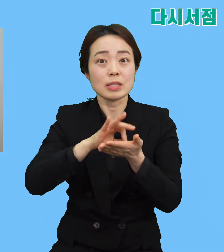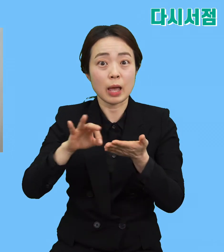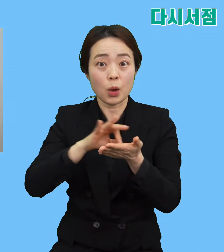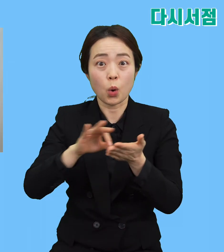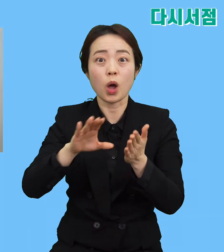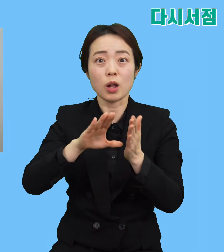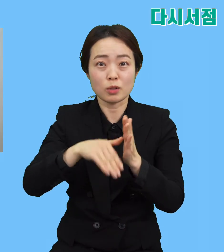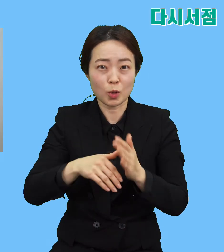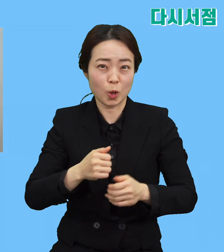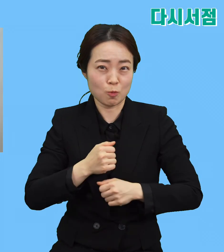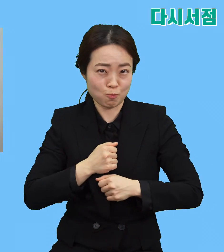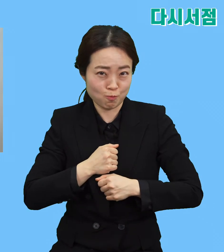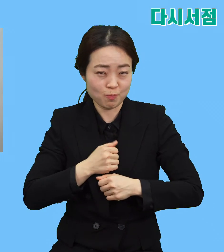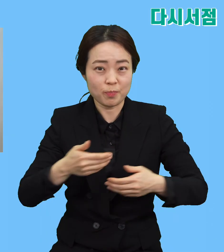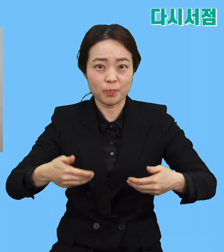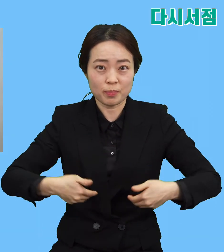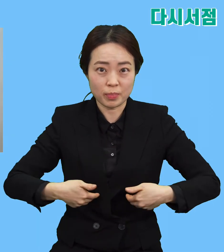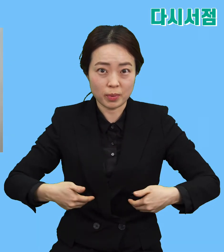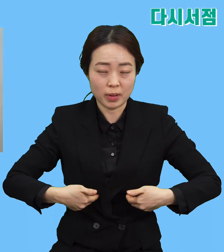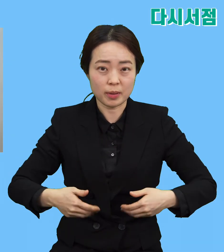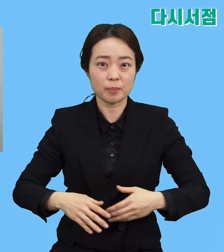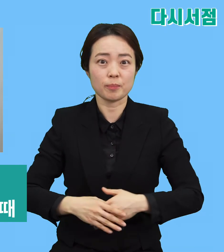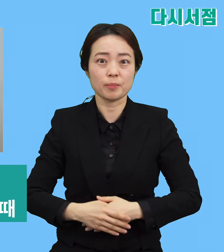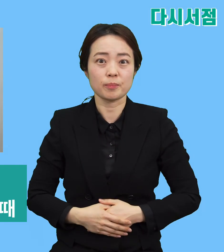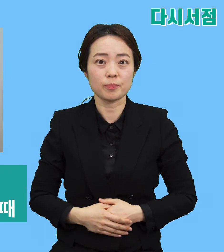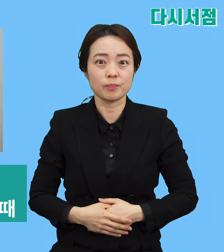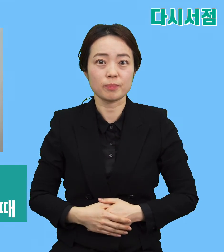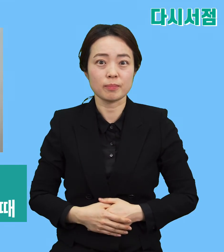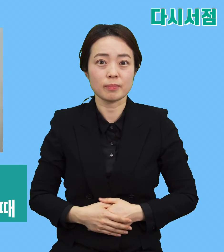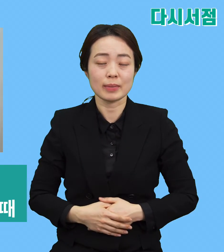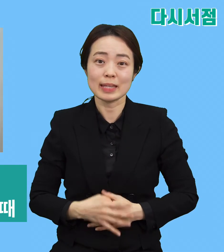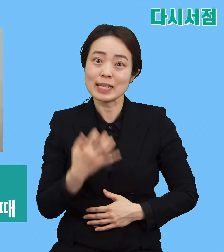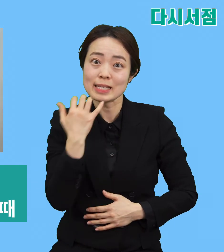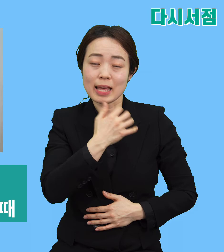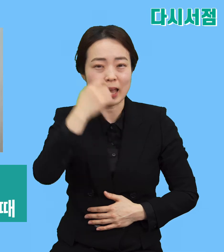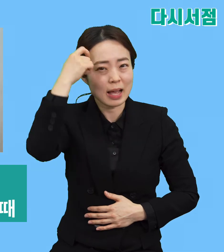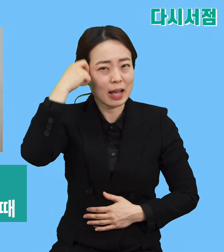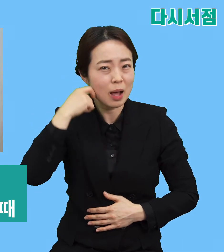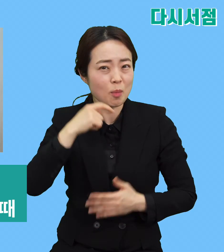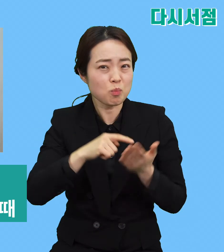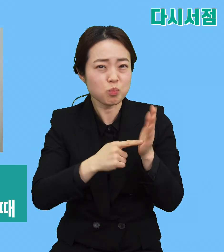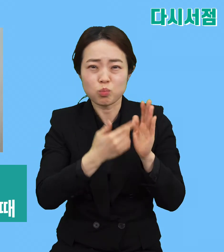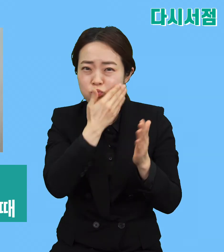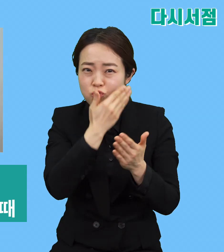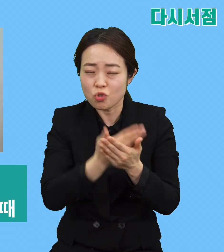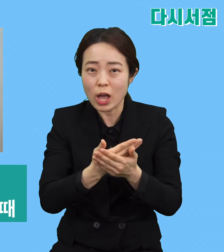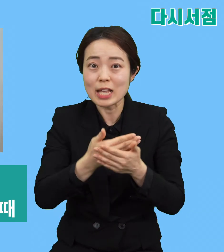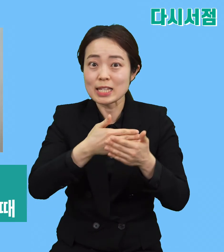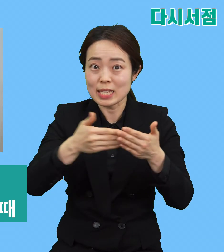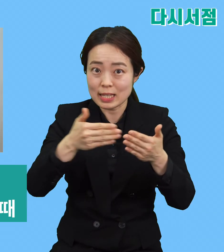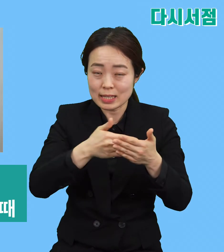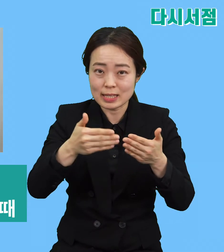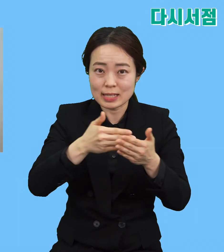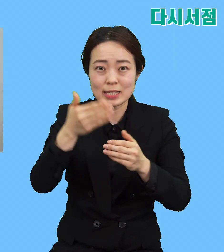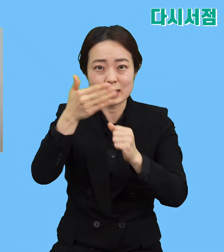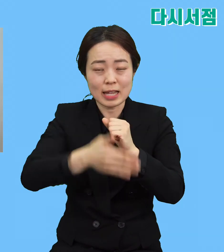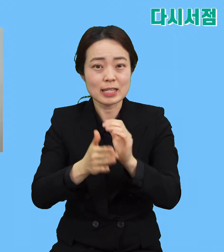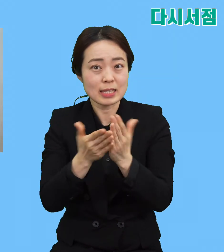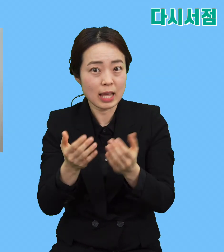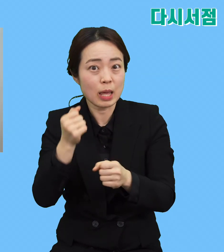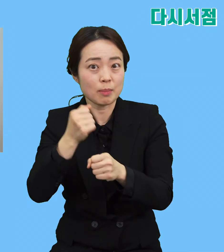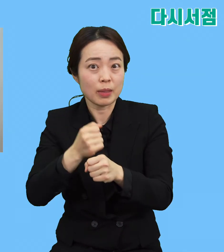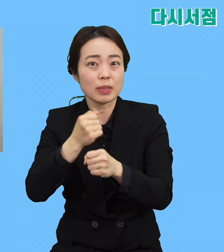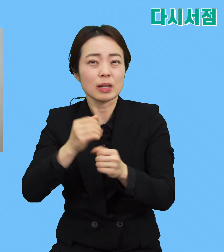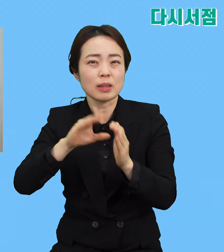때에도 주의해야 할 부분이 있는데요. 색감 표현이 중요한 사진집이나 그림책을 만들 때